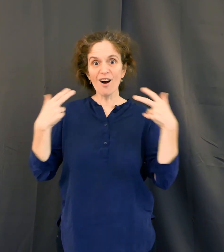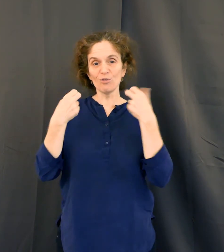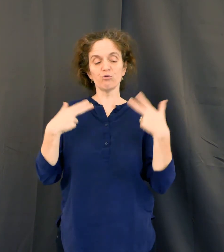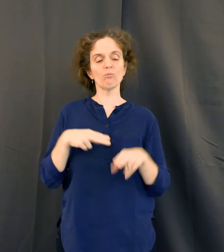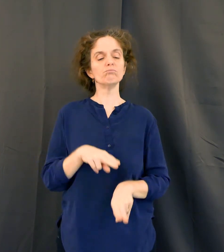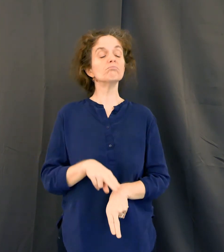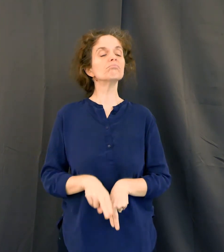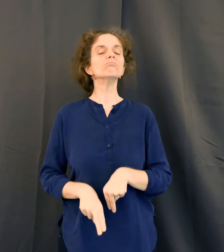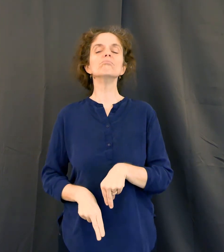Et même le chat,